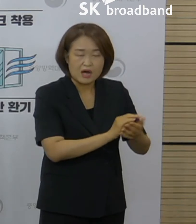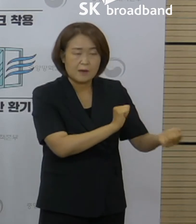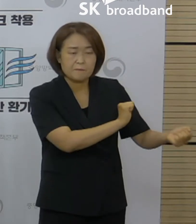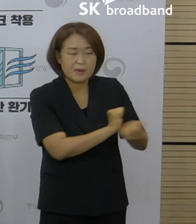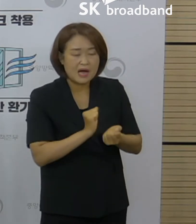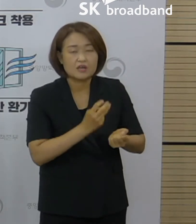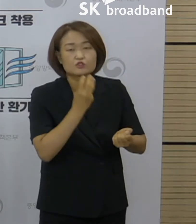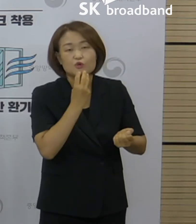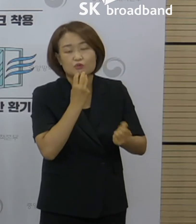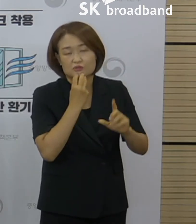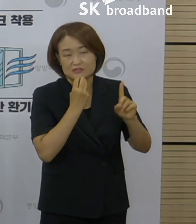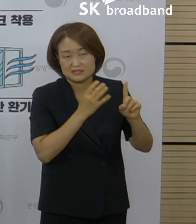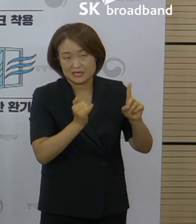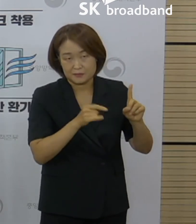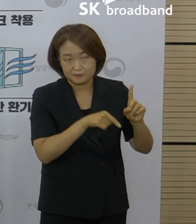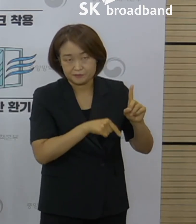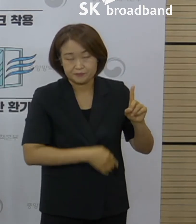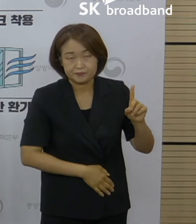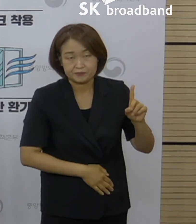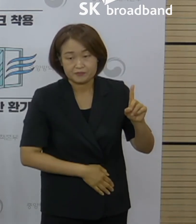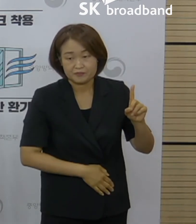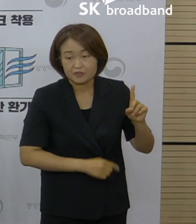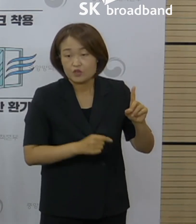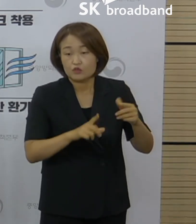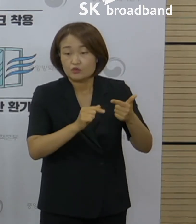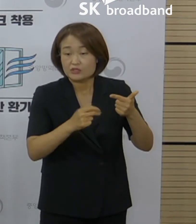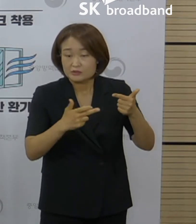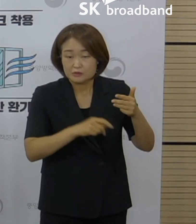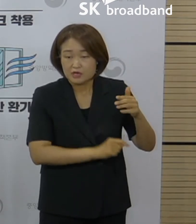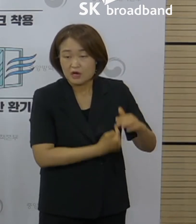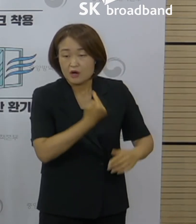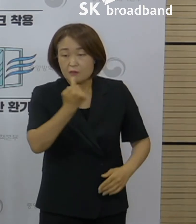분이 6월 27일 날 부산에 있는